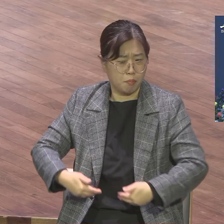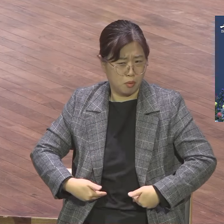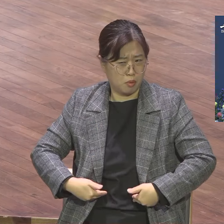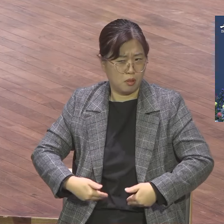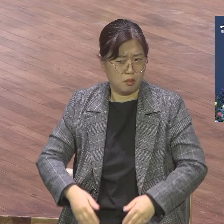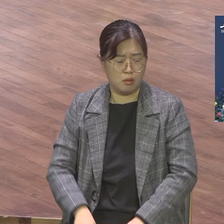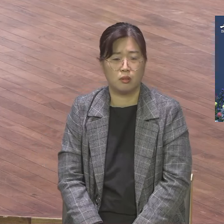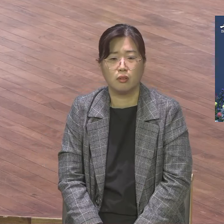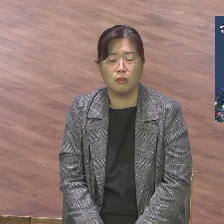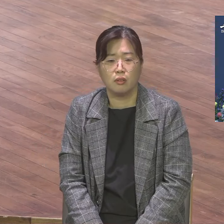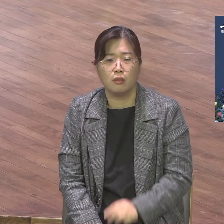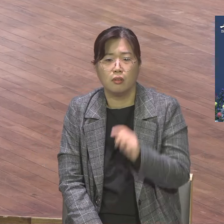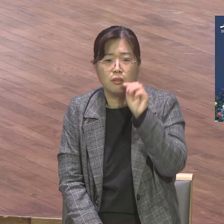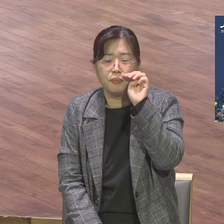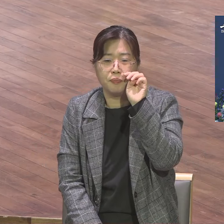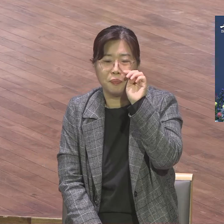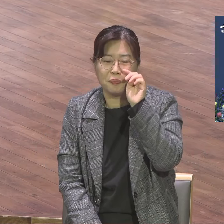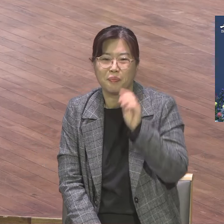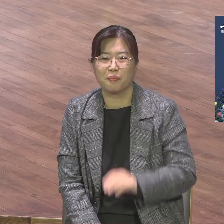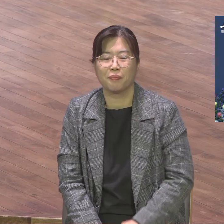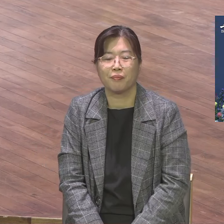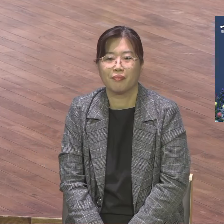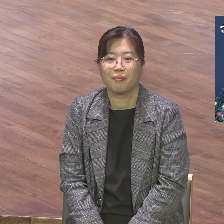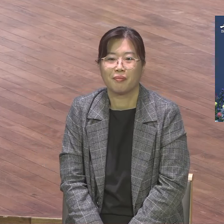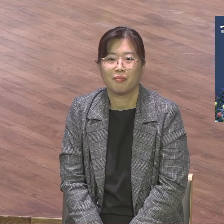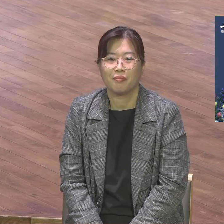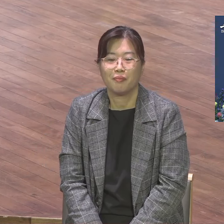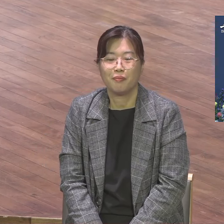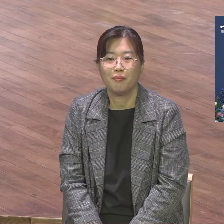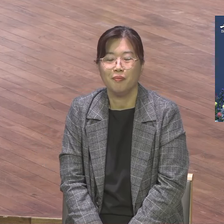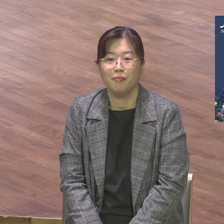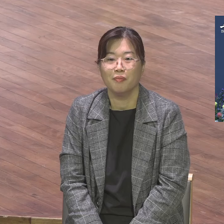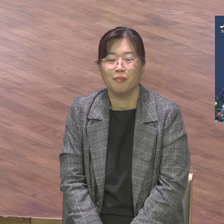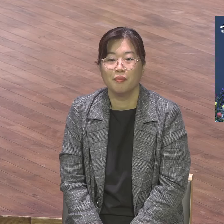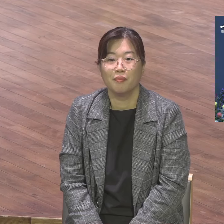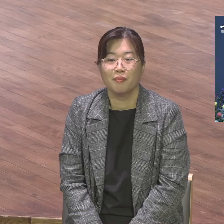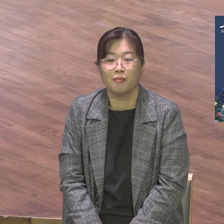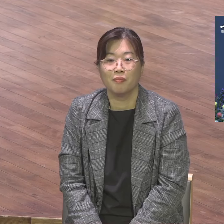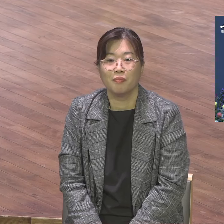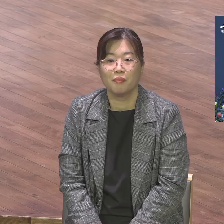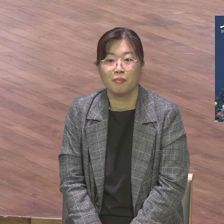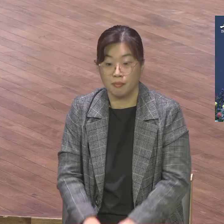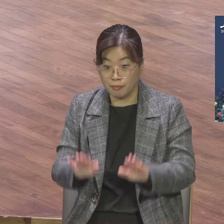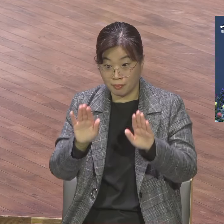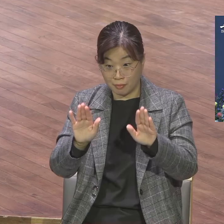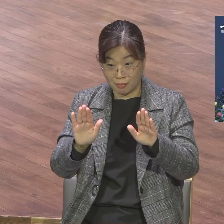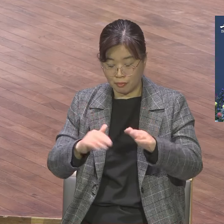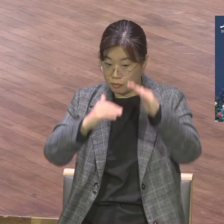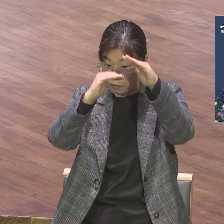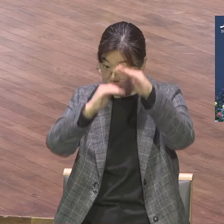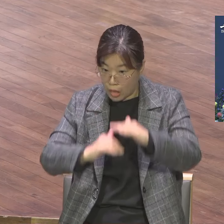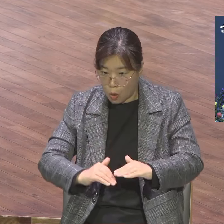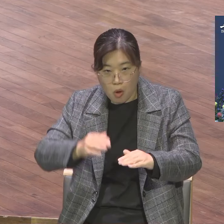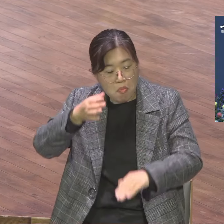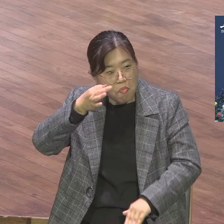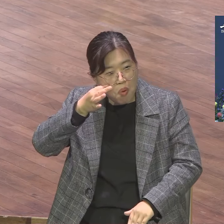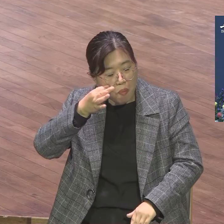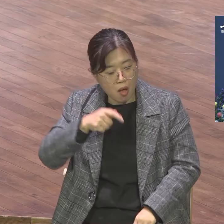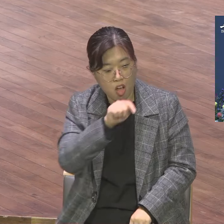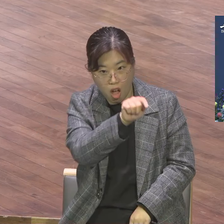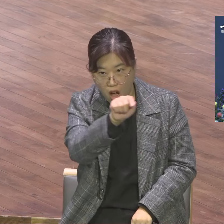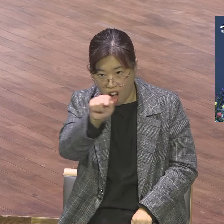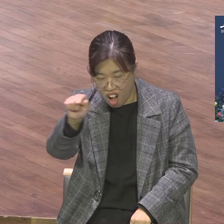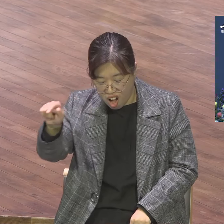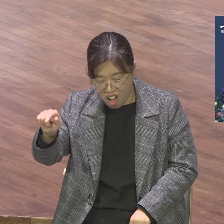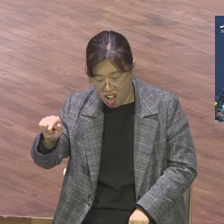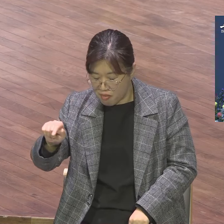살고 이 10개국이 말이요. 그래서 당하는 거예요. 10개국 하나님께서 심판하십니다. 나중심에 살면 안